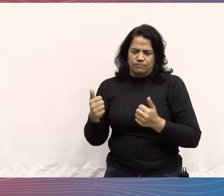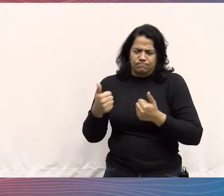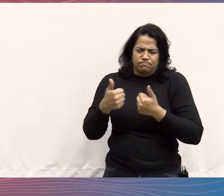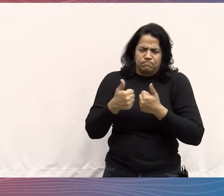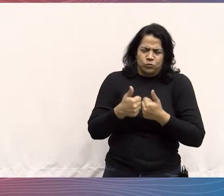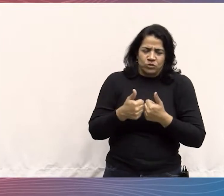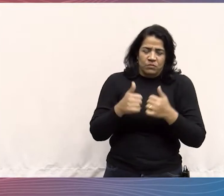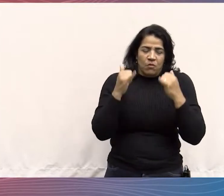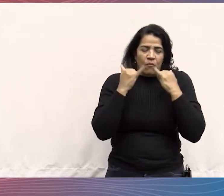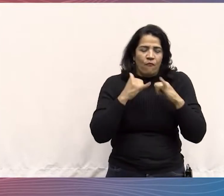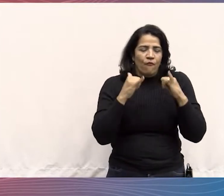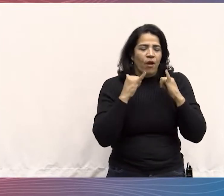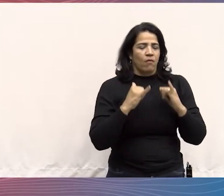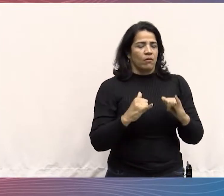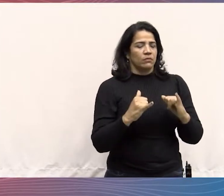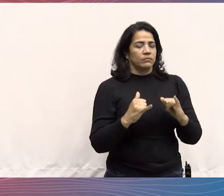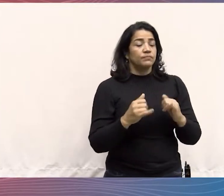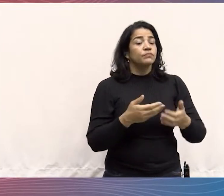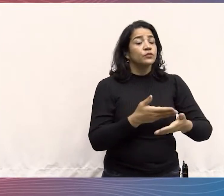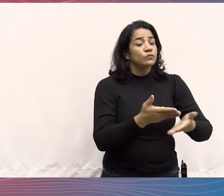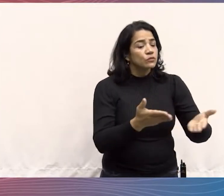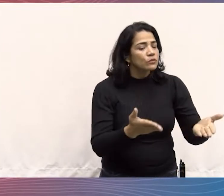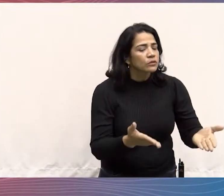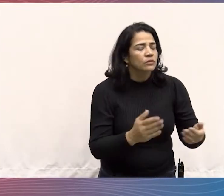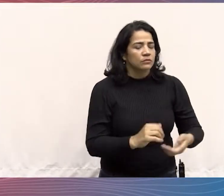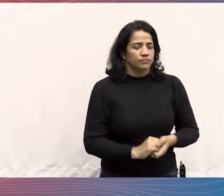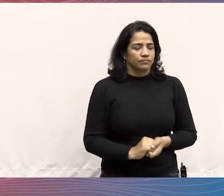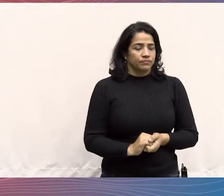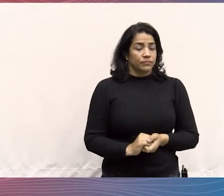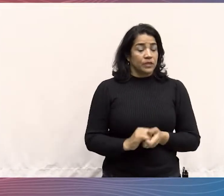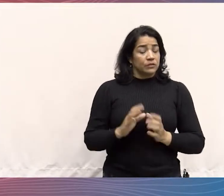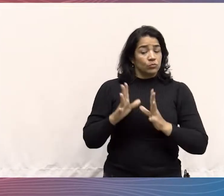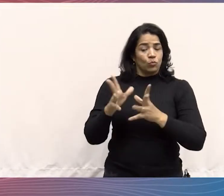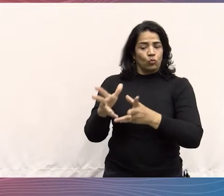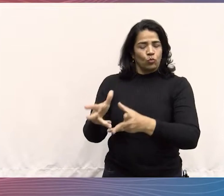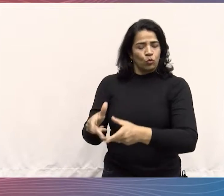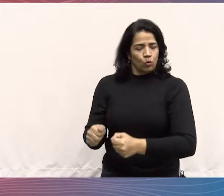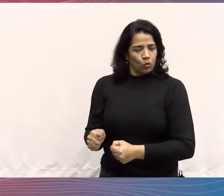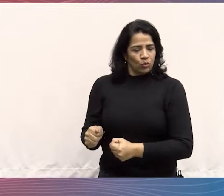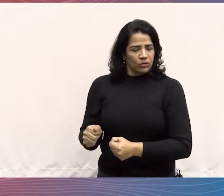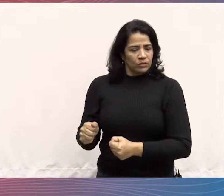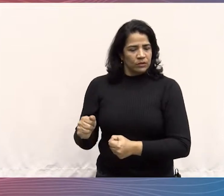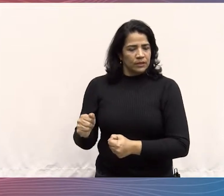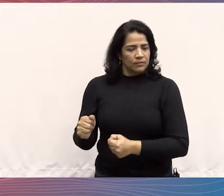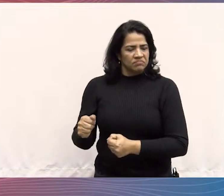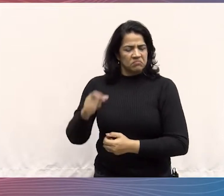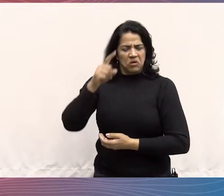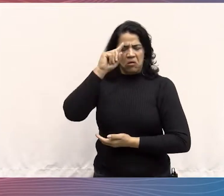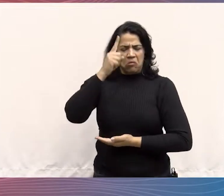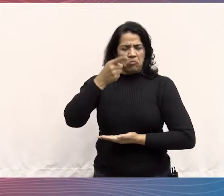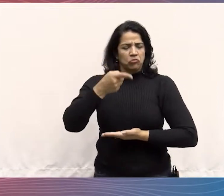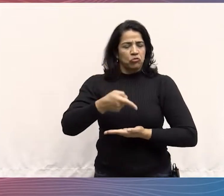a autoridade me foi dada no céu e na terra.